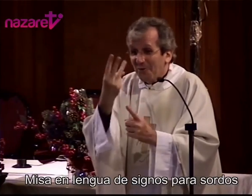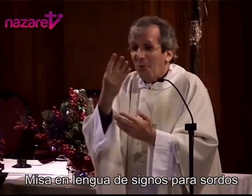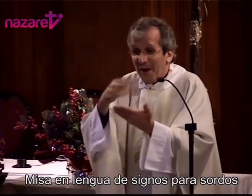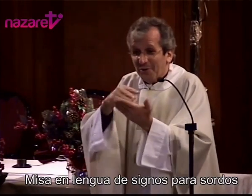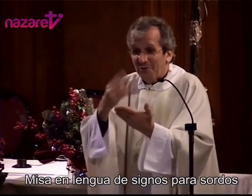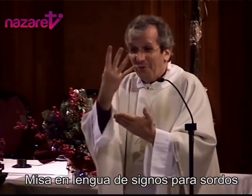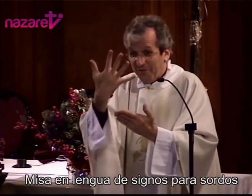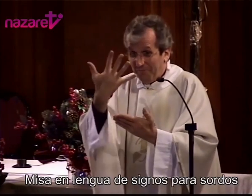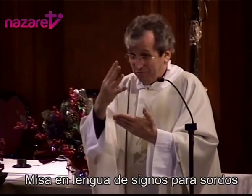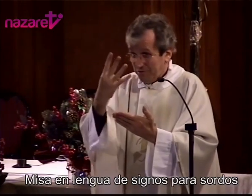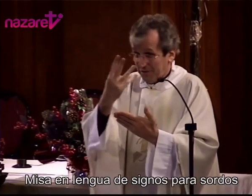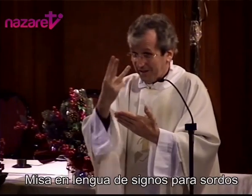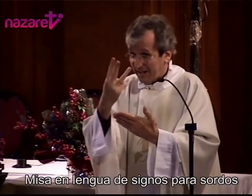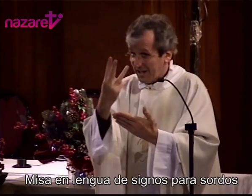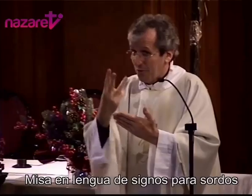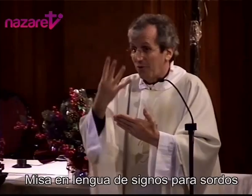insistido